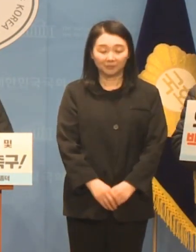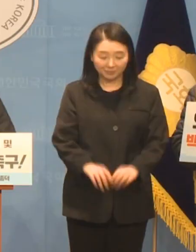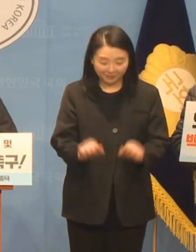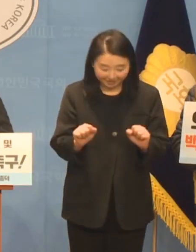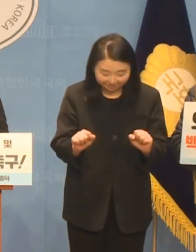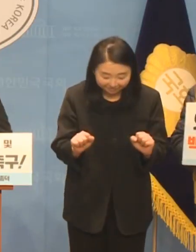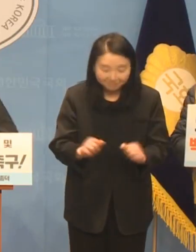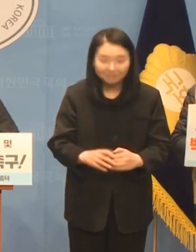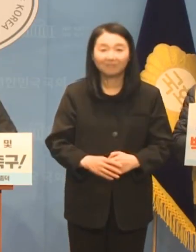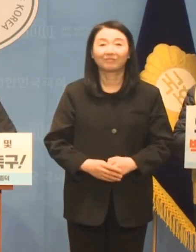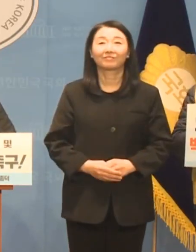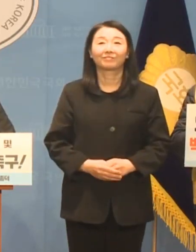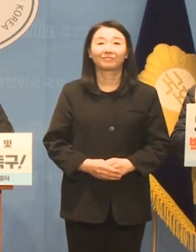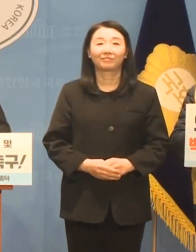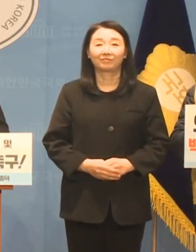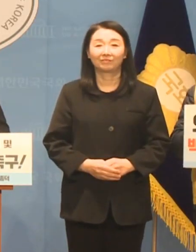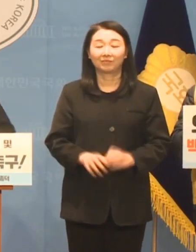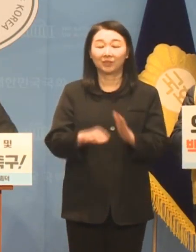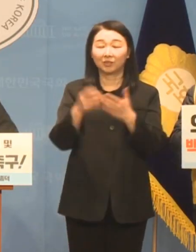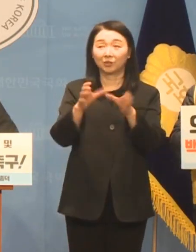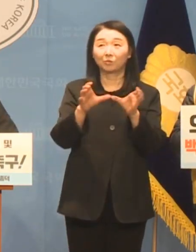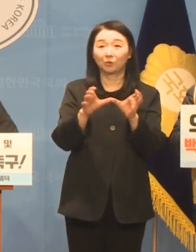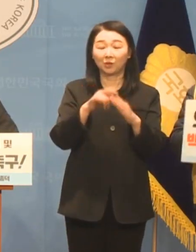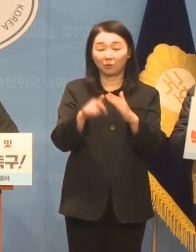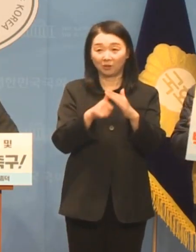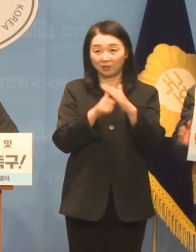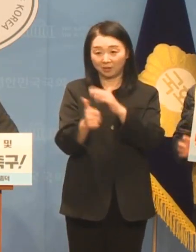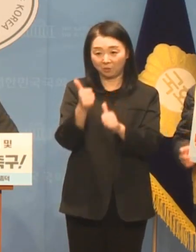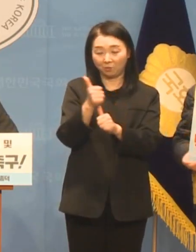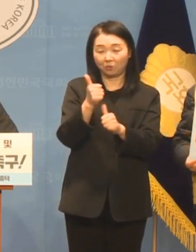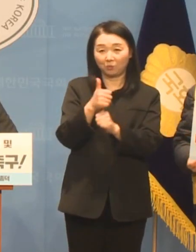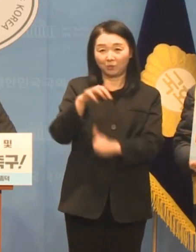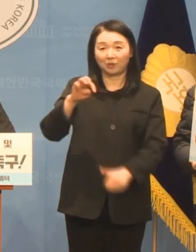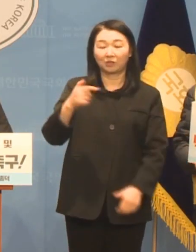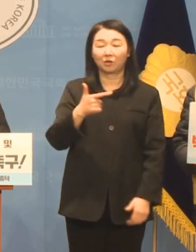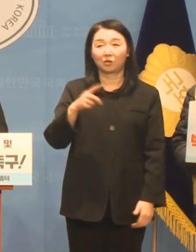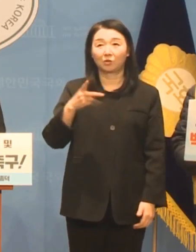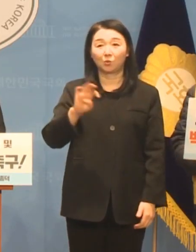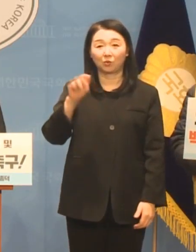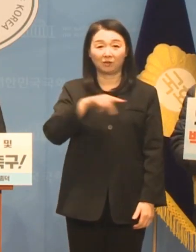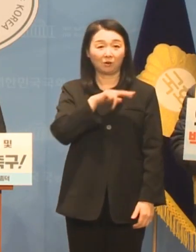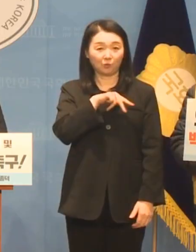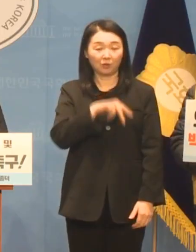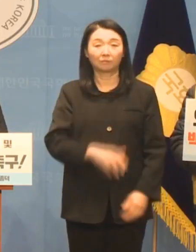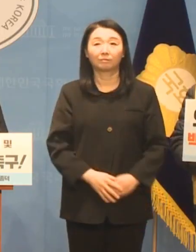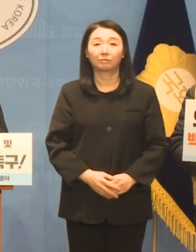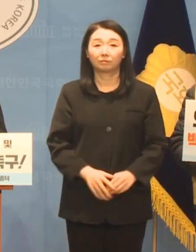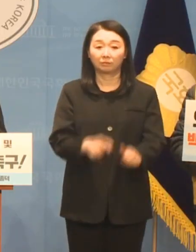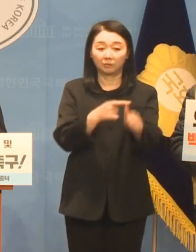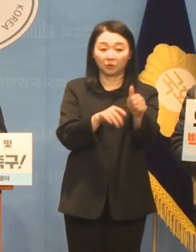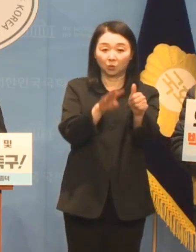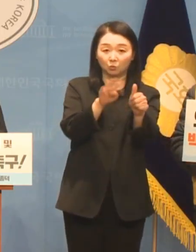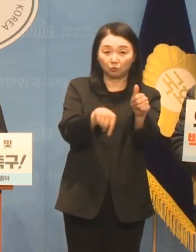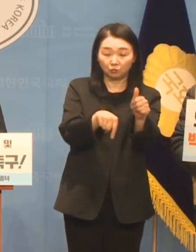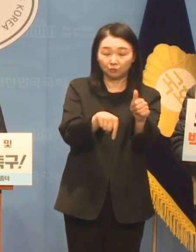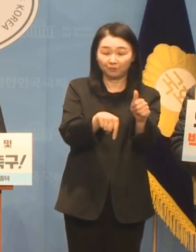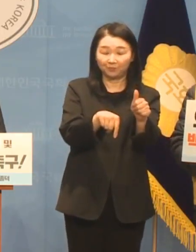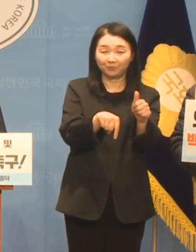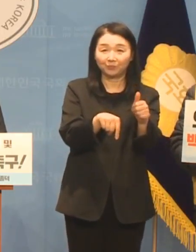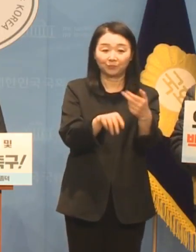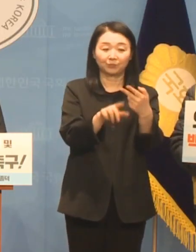네, 안녕하십니까. 진보당 원내부대표 전정덕 의원입니다. 교육부가 지난